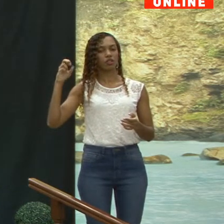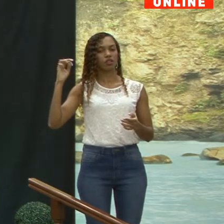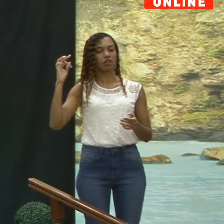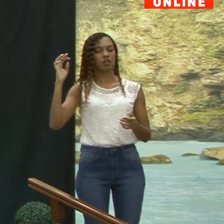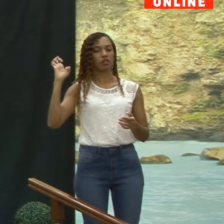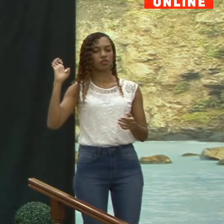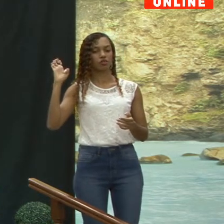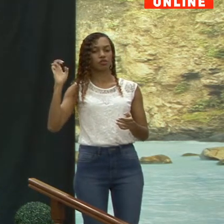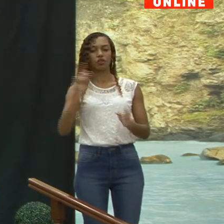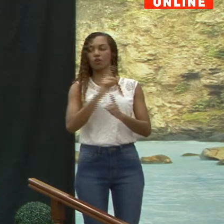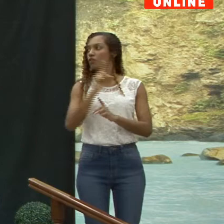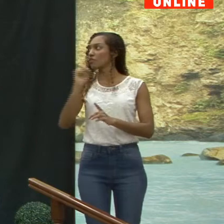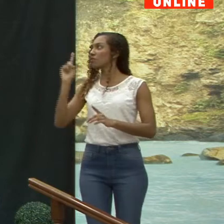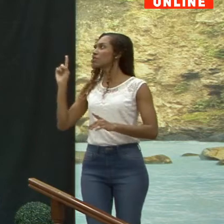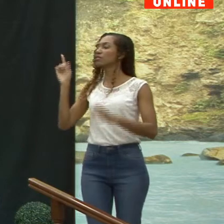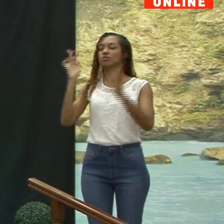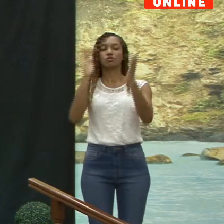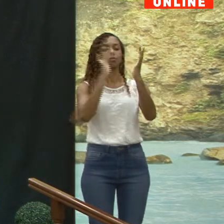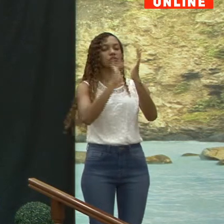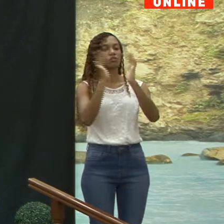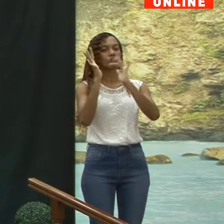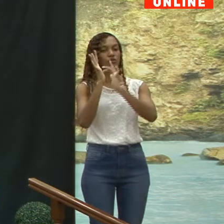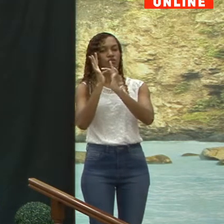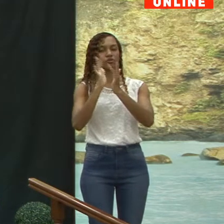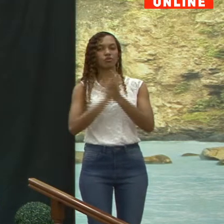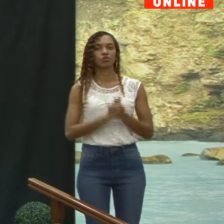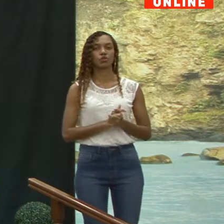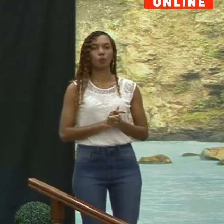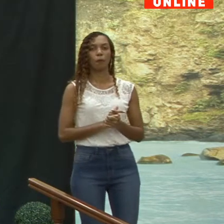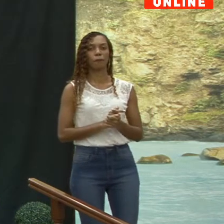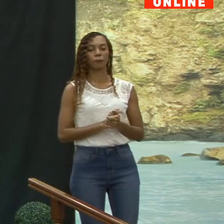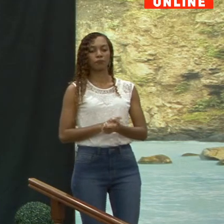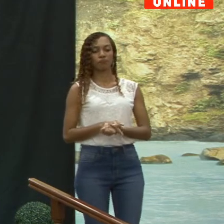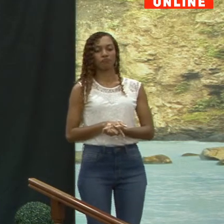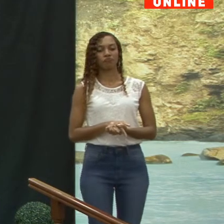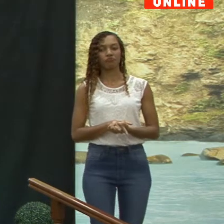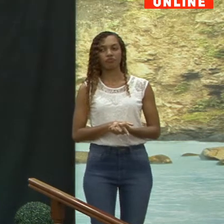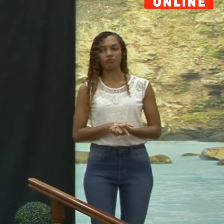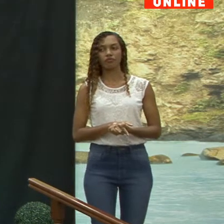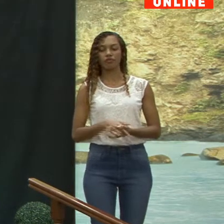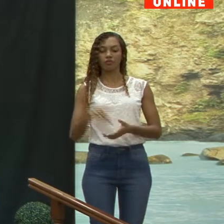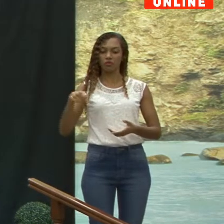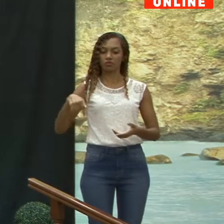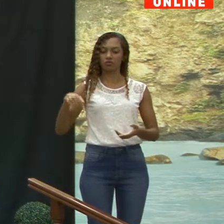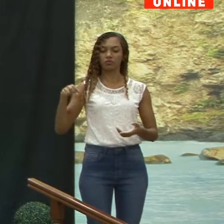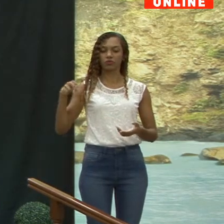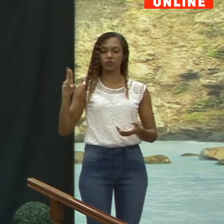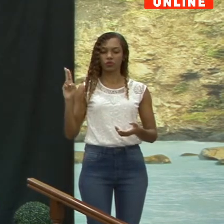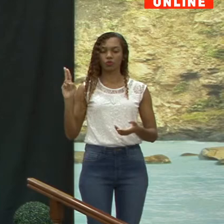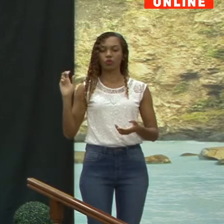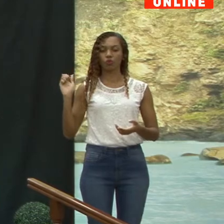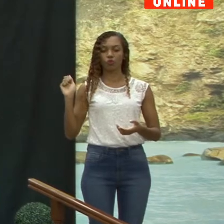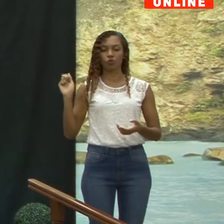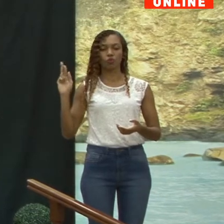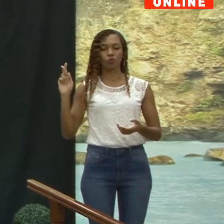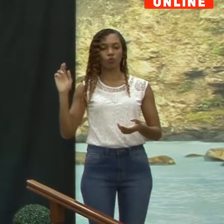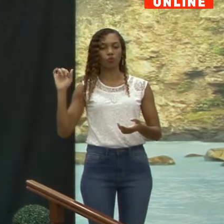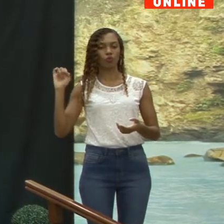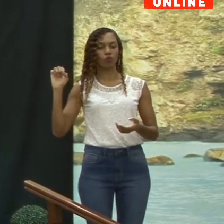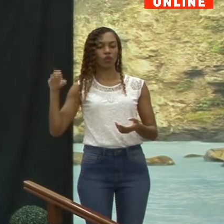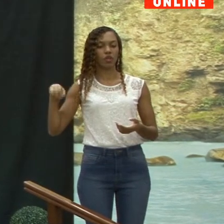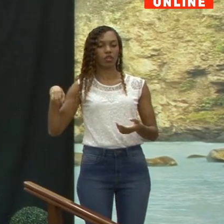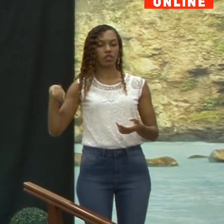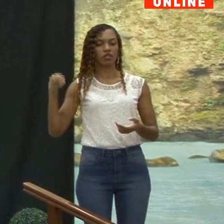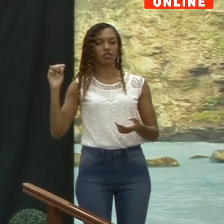quer, especialmente nessa quarentena, não é exatamente uma quarentena, mas muitas quarentenas, nós